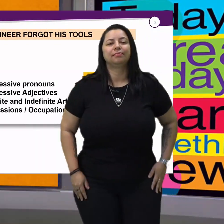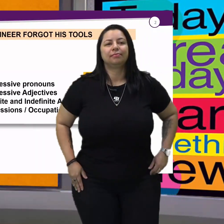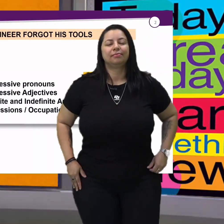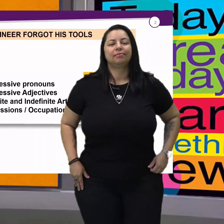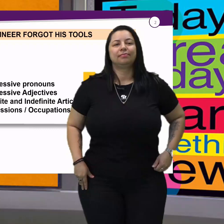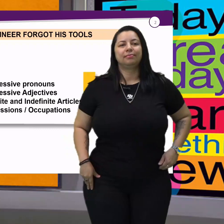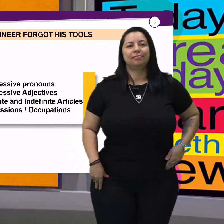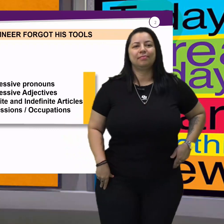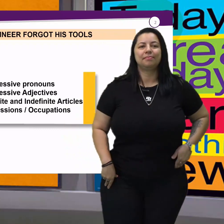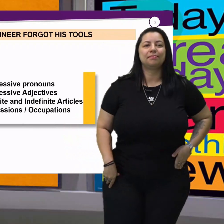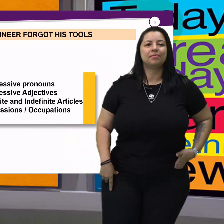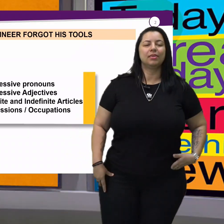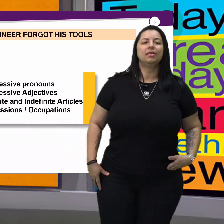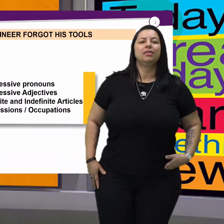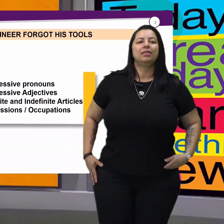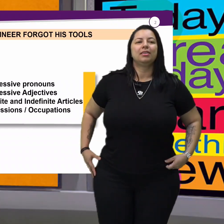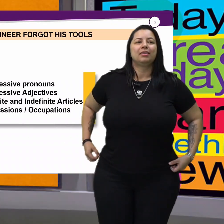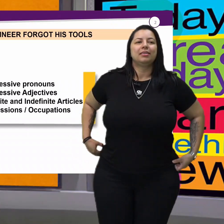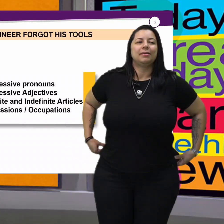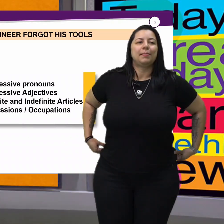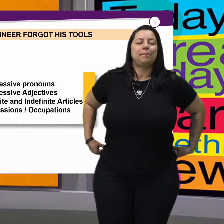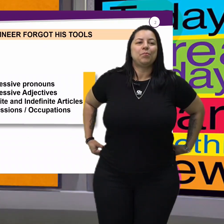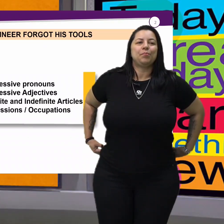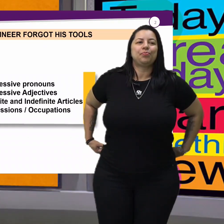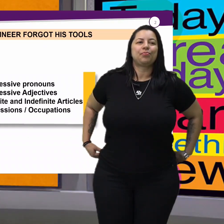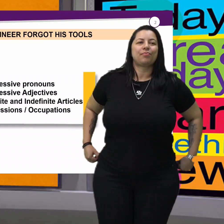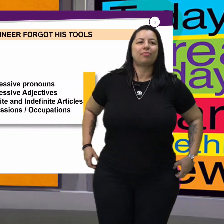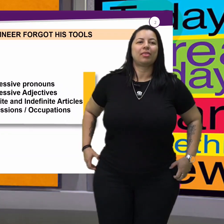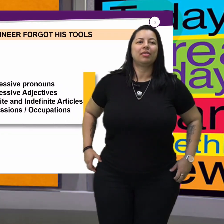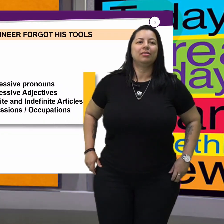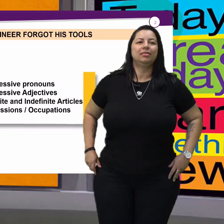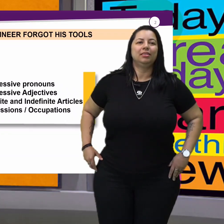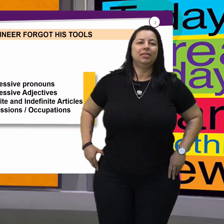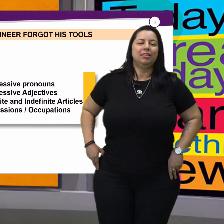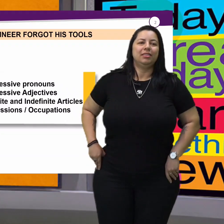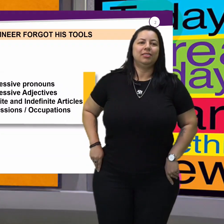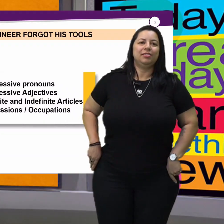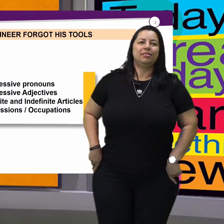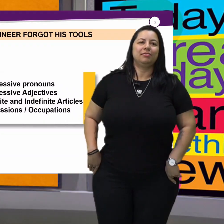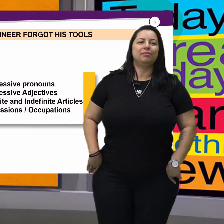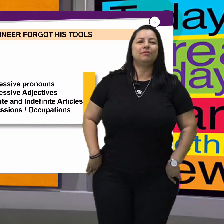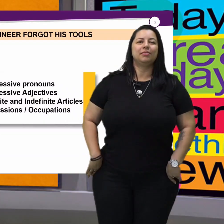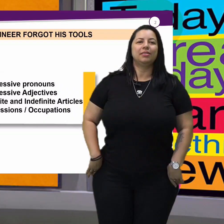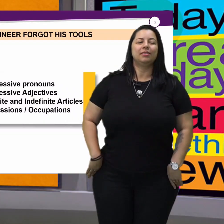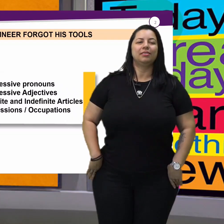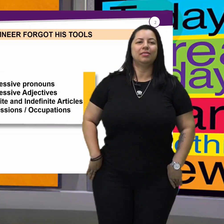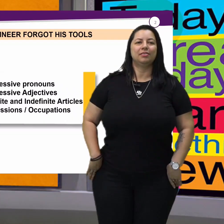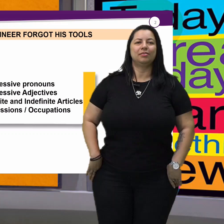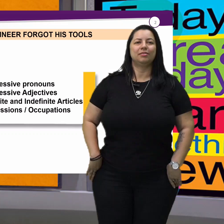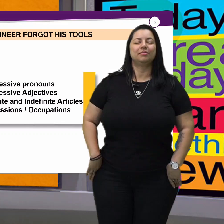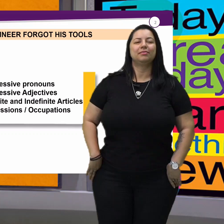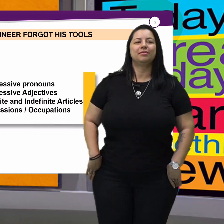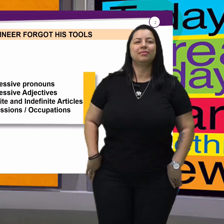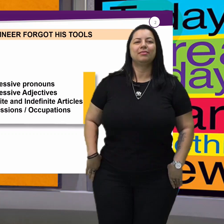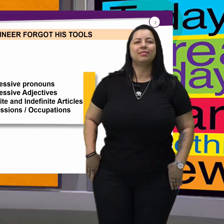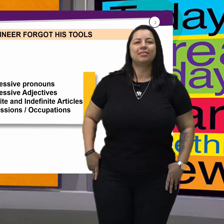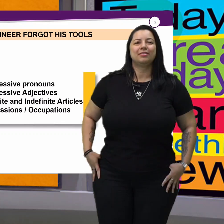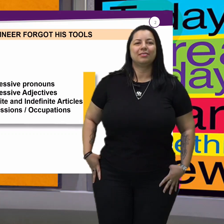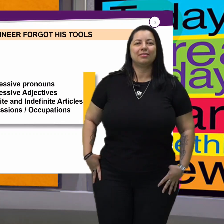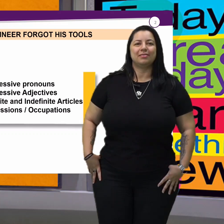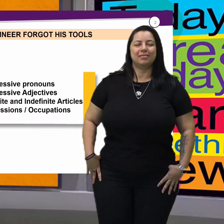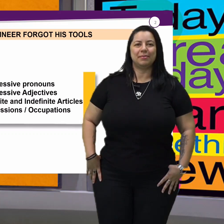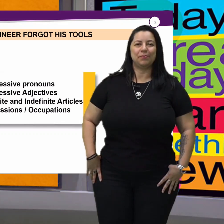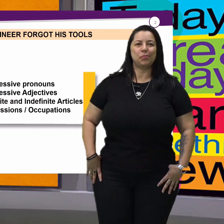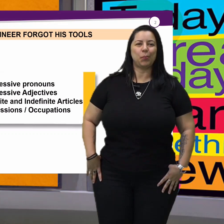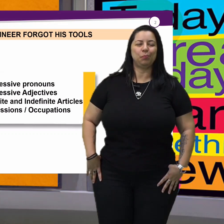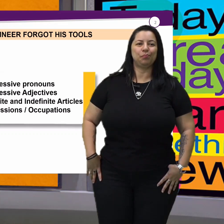bastante coisa, mas é simples. Acredite em mim. O título da nossa aula é esse aqui. The Engineer Forgot His Tools. Onde a gente